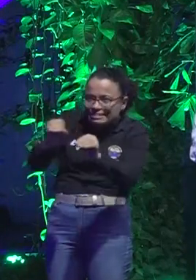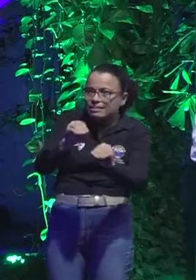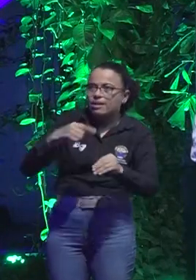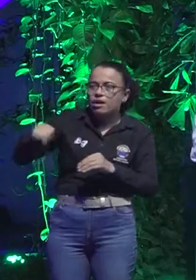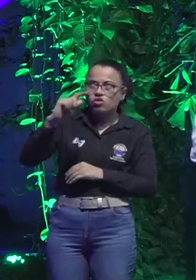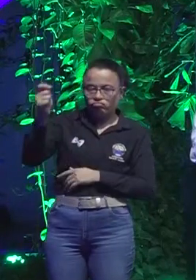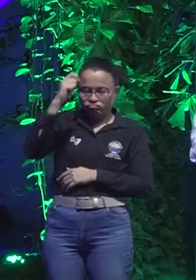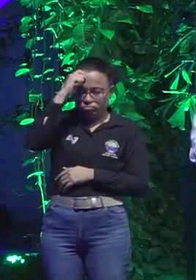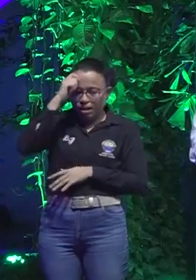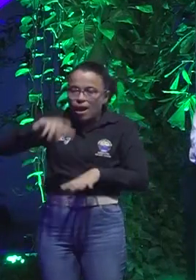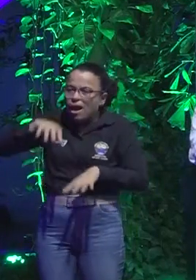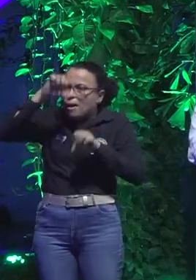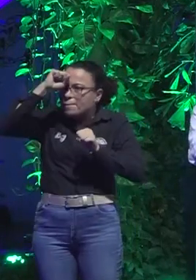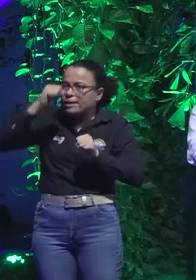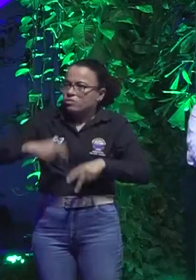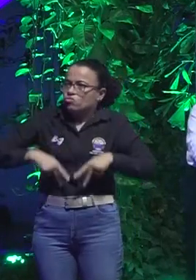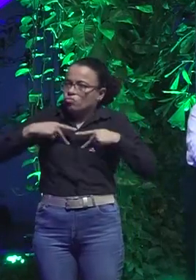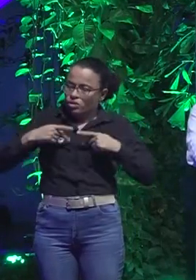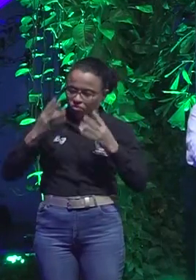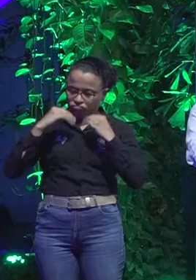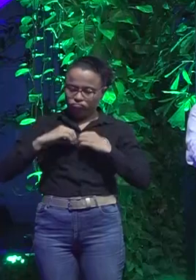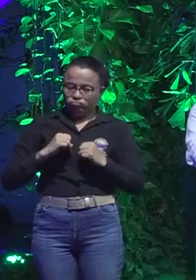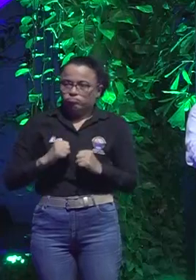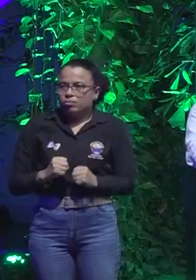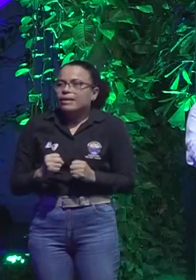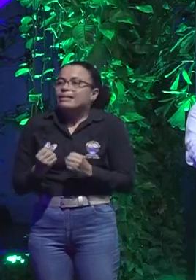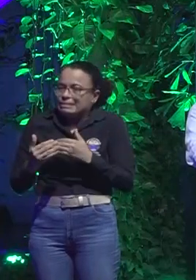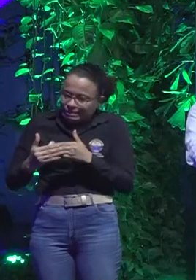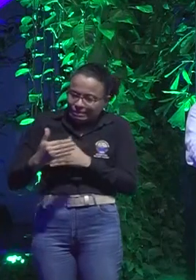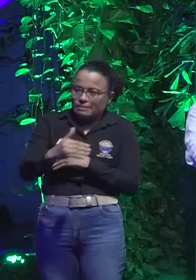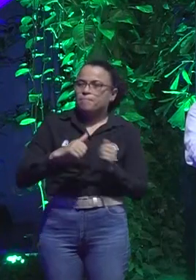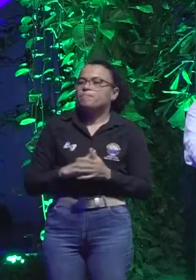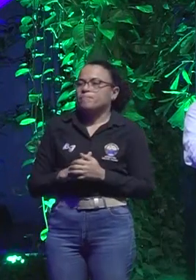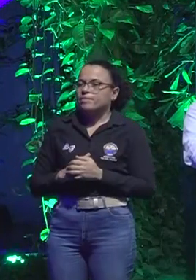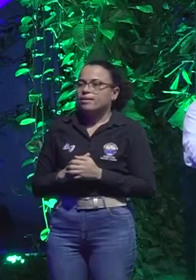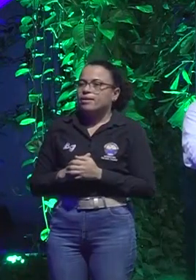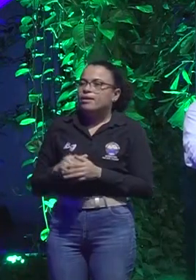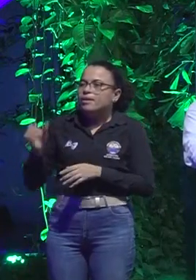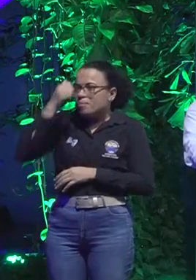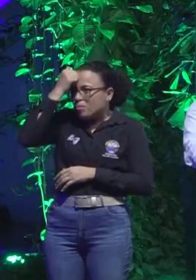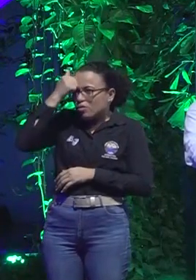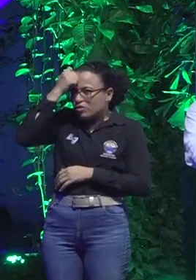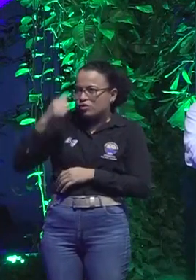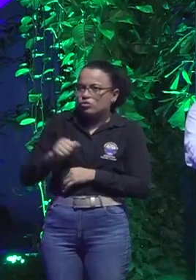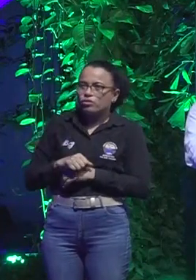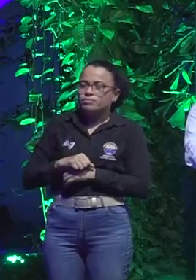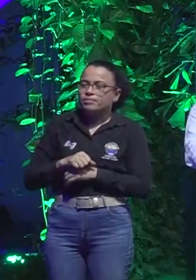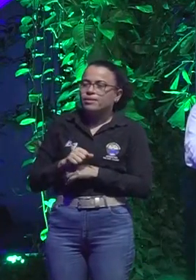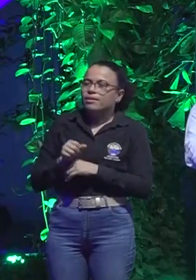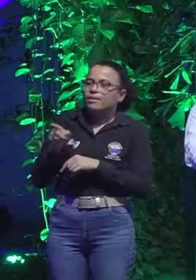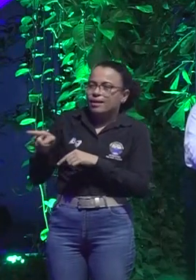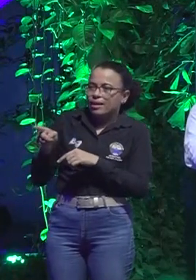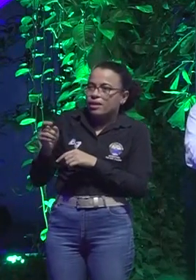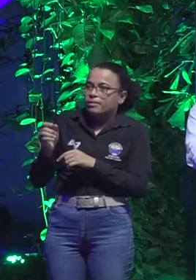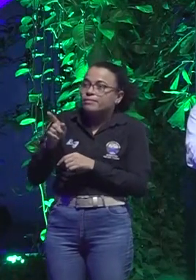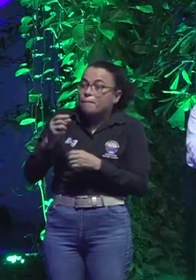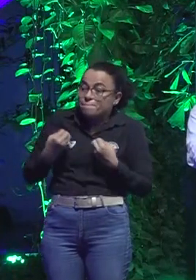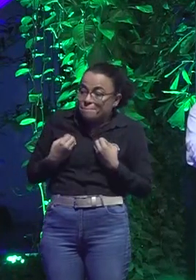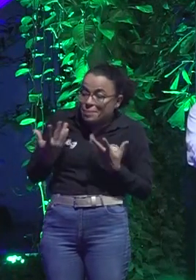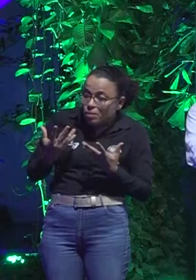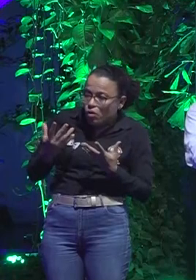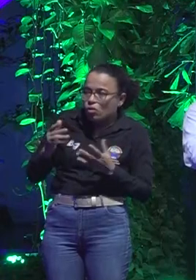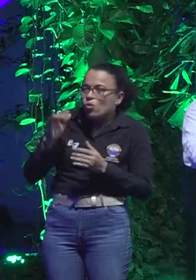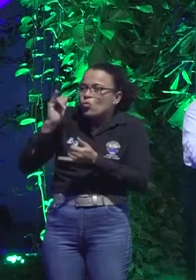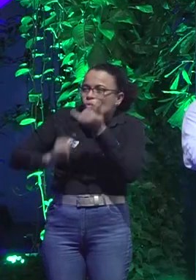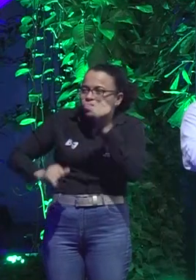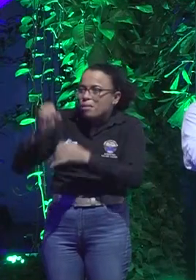el resto de su existencia. El profesor Nuncio Ordine, que su última conferencia vivo en el mundo la hizo en Unimagdalena, gracias a la